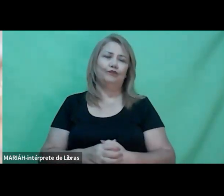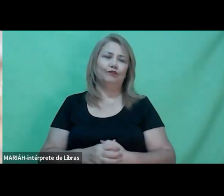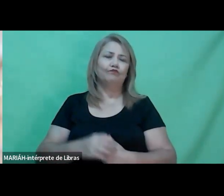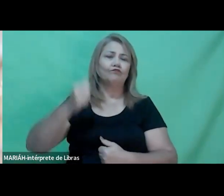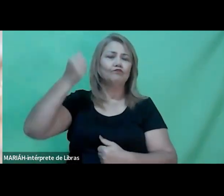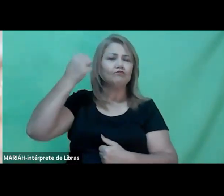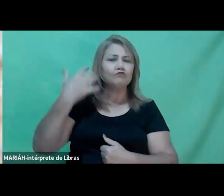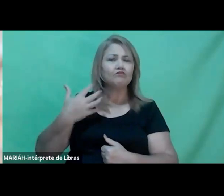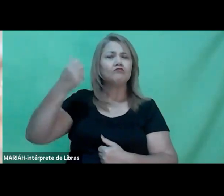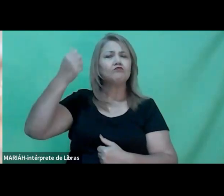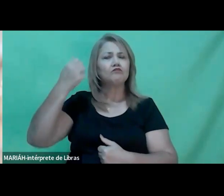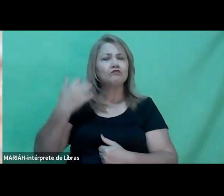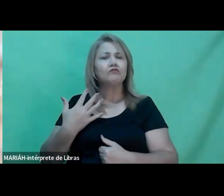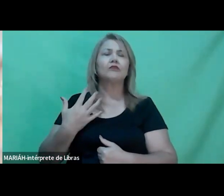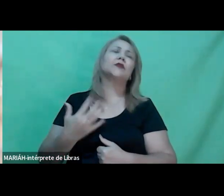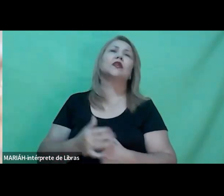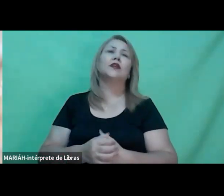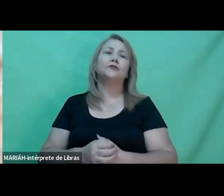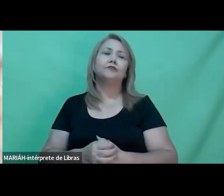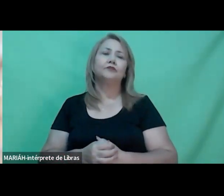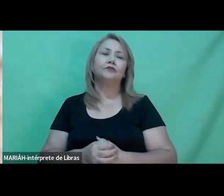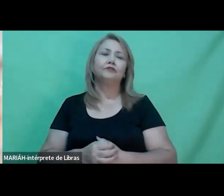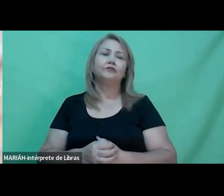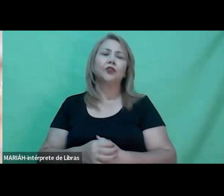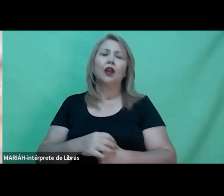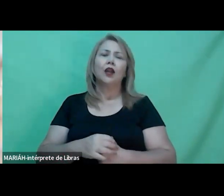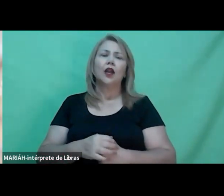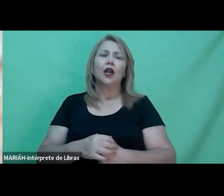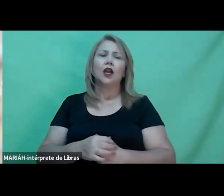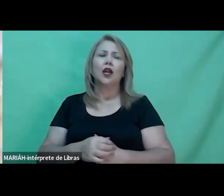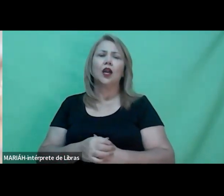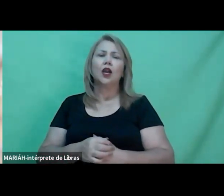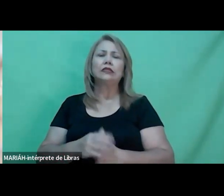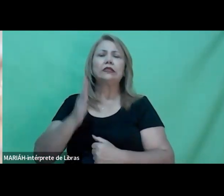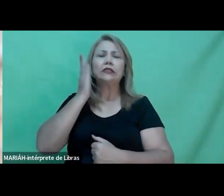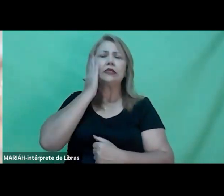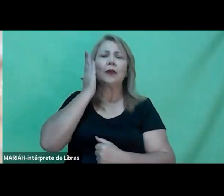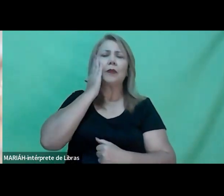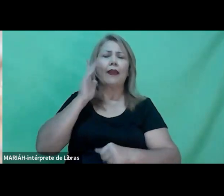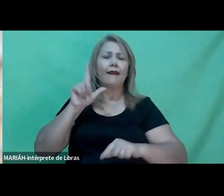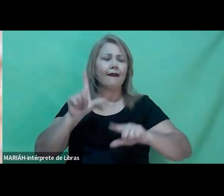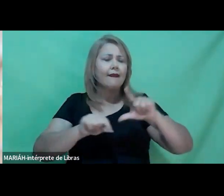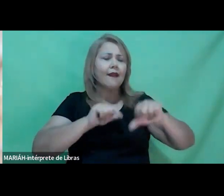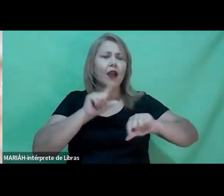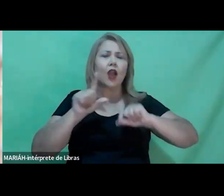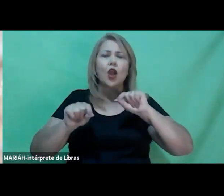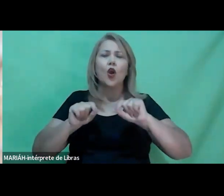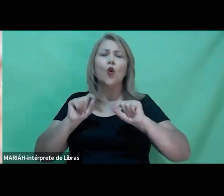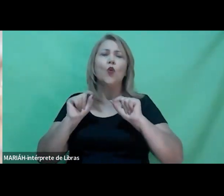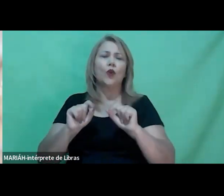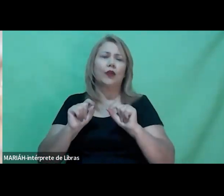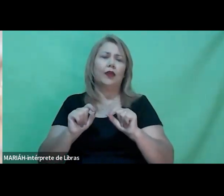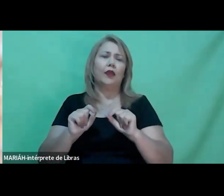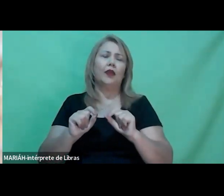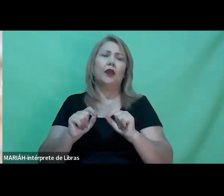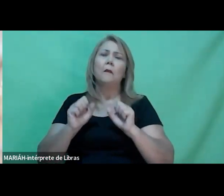que eh Eh no saber hacer la selección de lo que informo puede hacer que yo caiga en